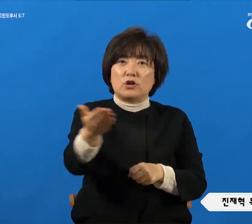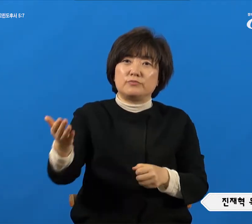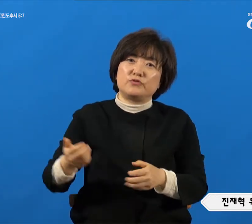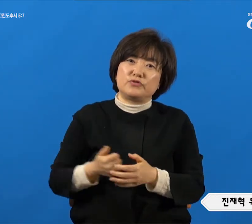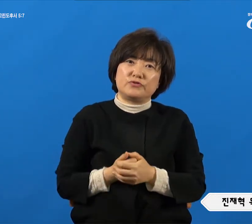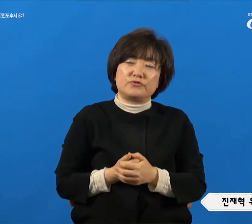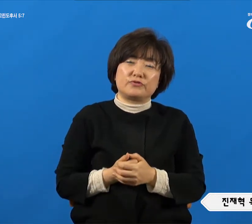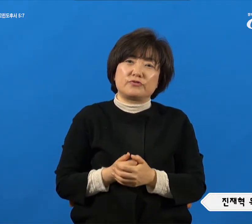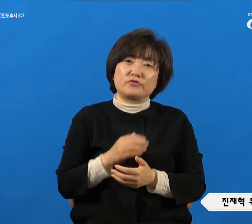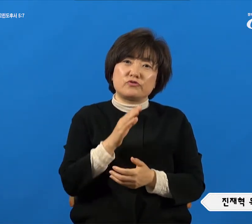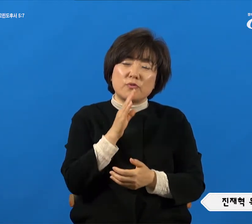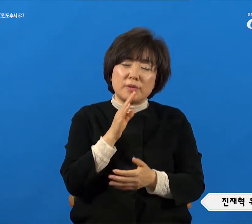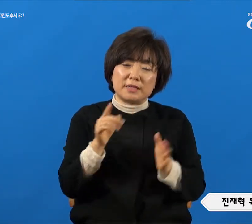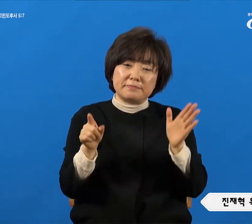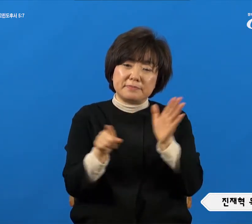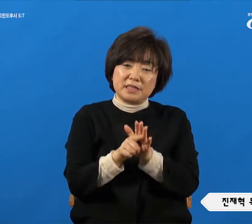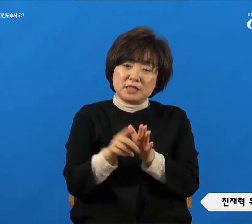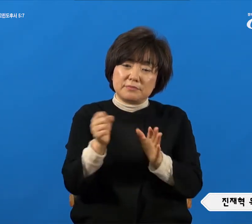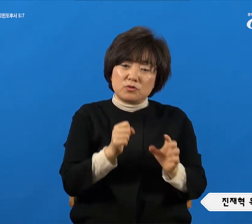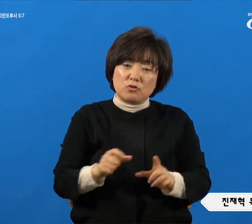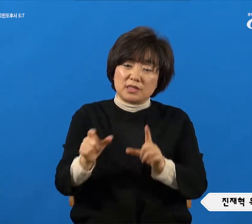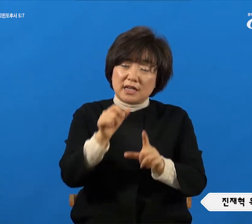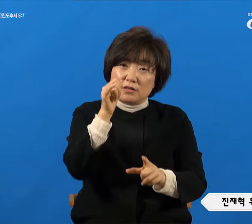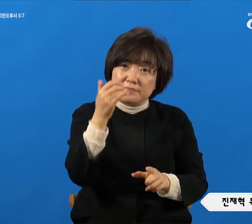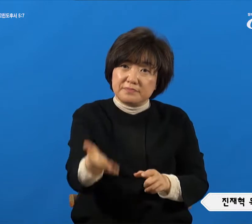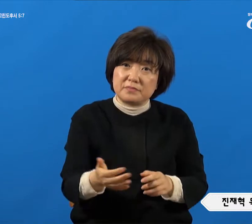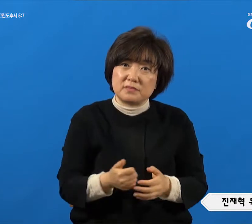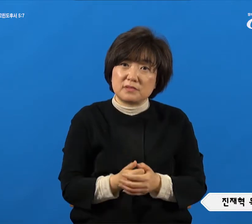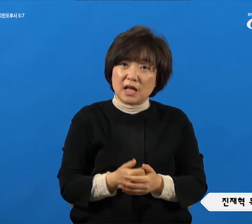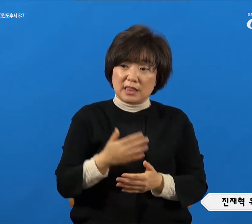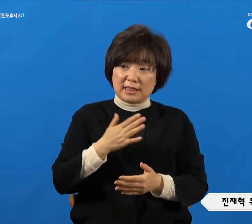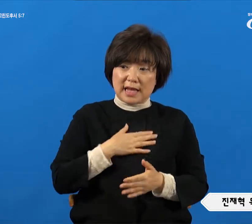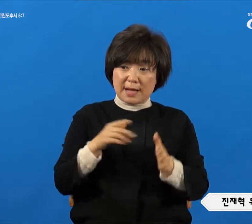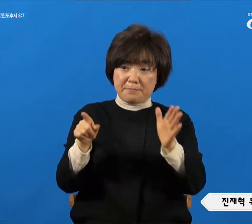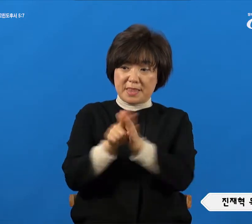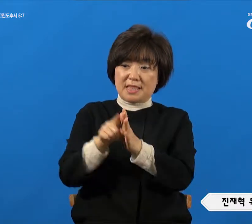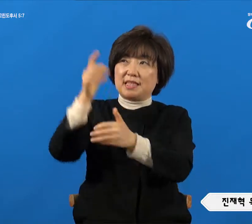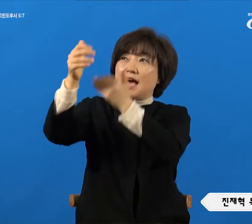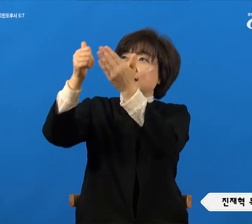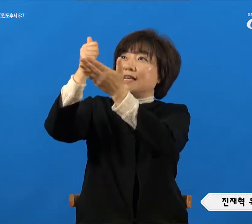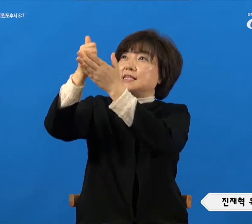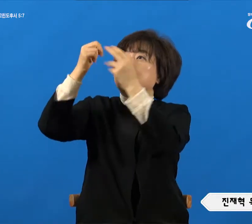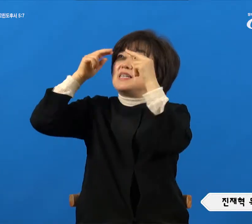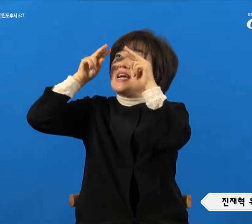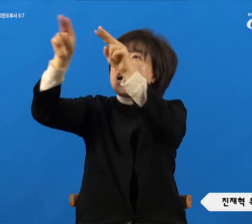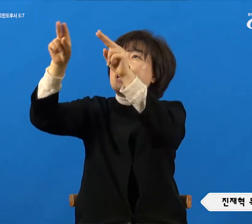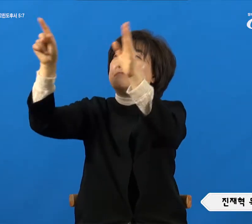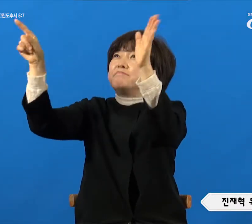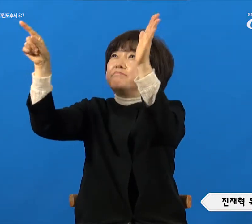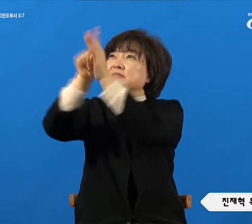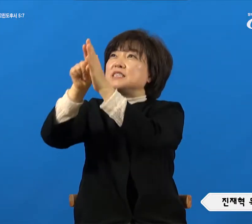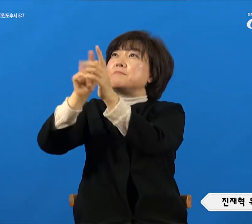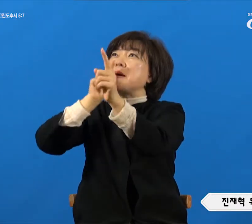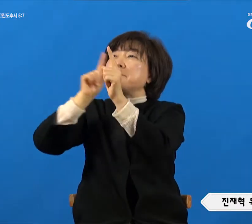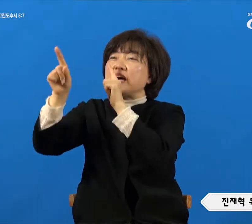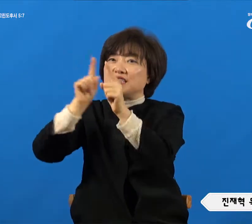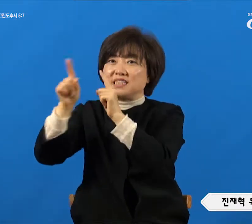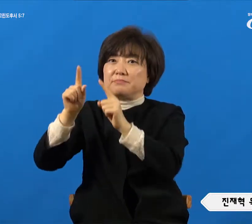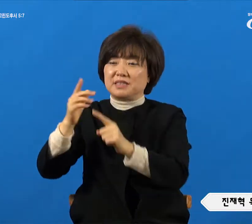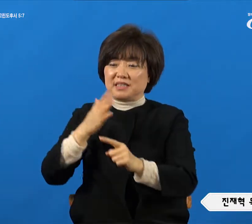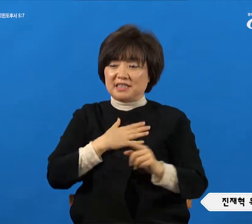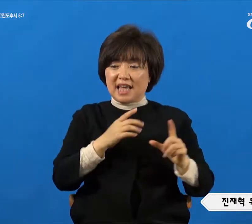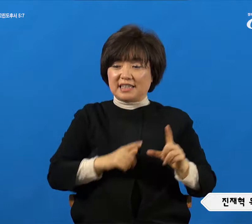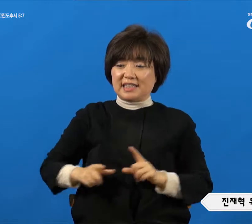여러분, 정말 우리가 믿음으로 살고 있는가? 내가 믿고 있는 하나님을 향한 그 믿음의 말씀이